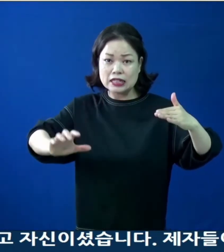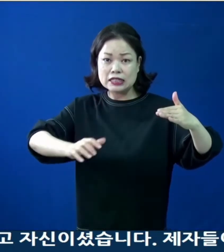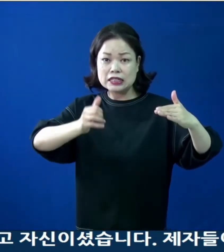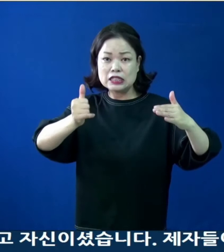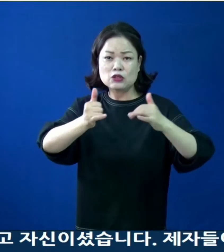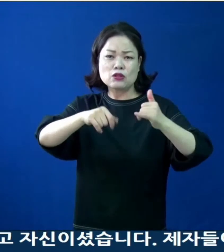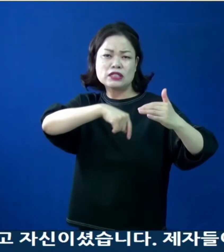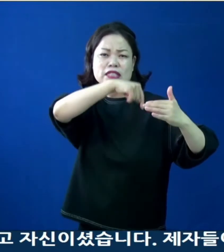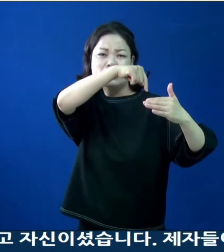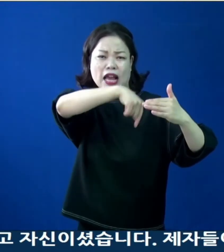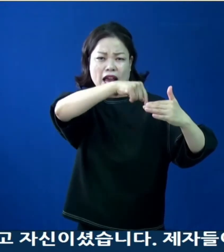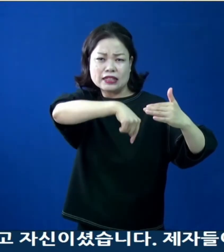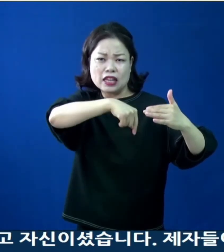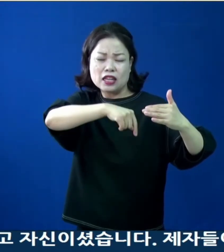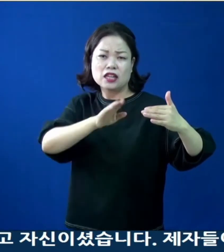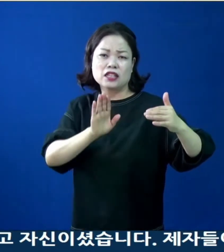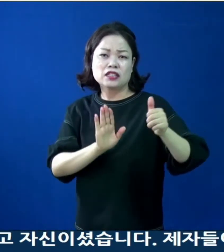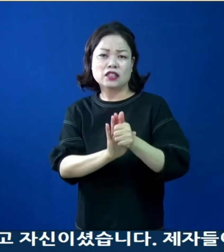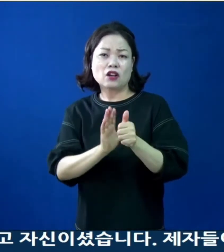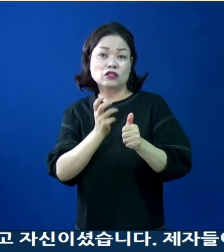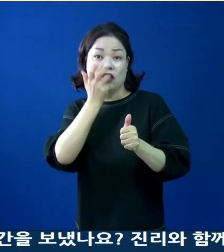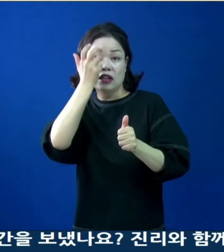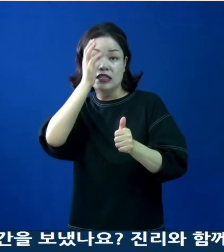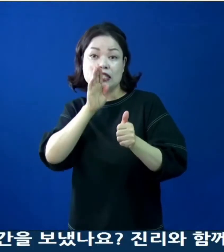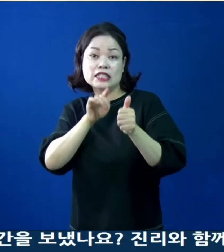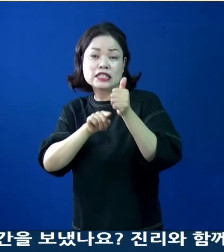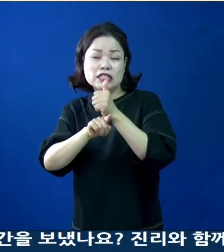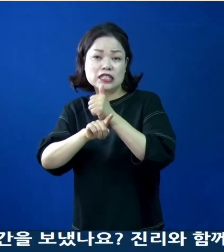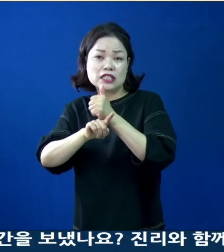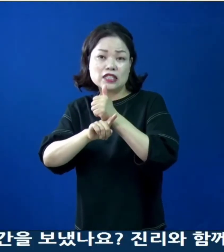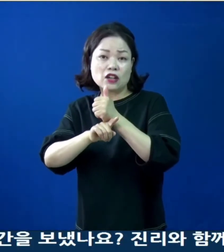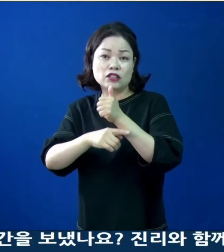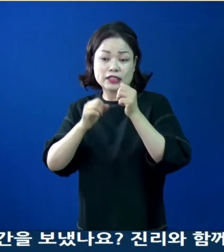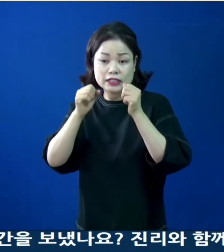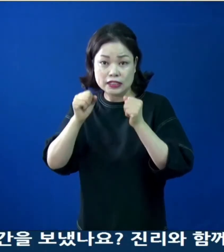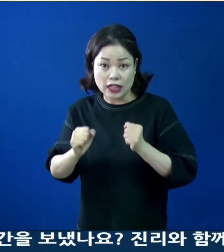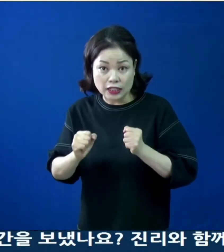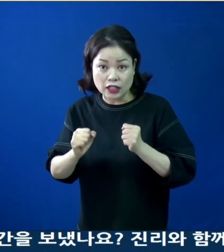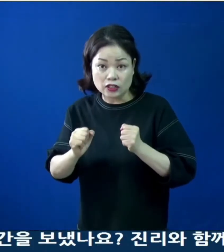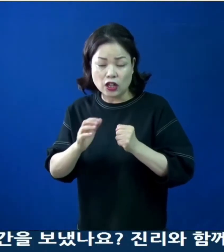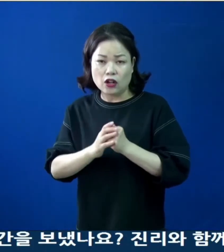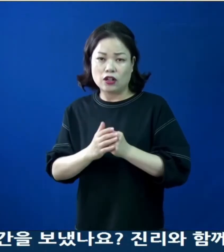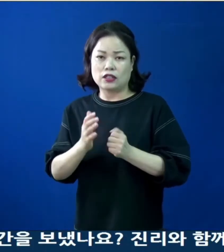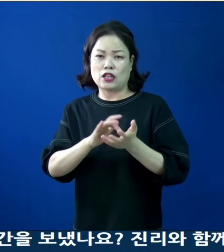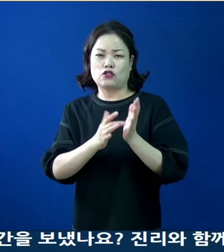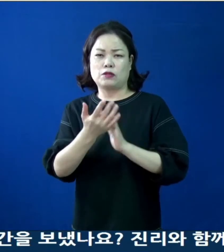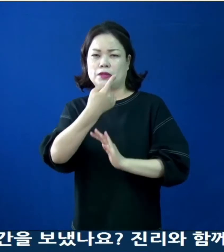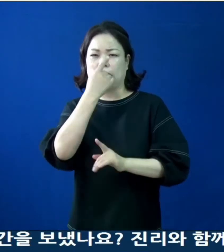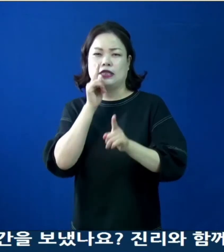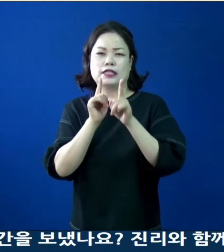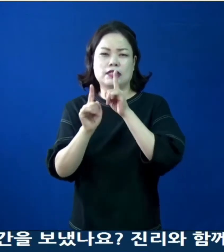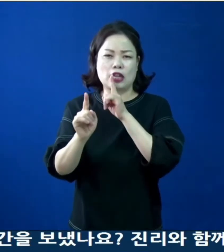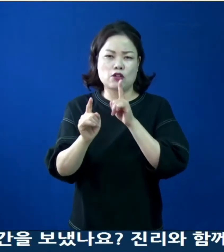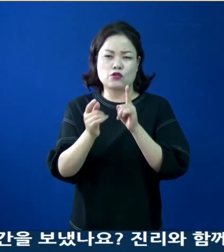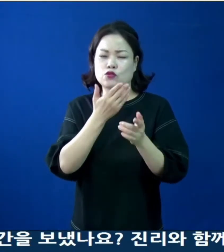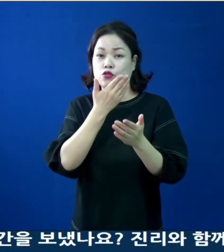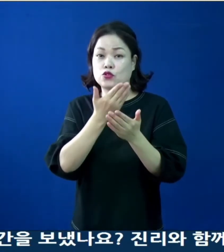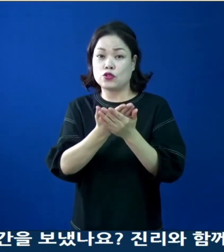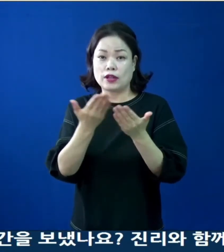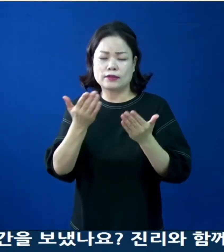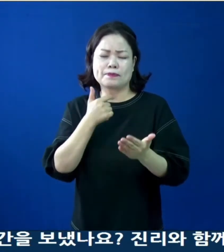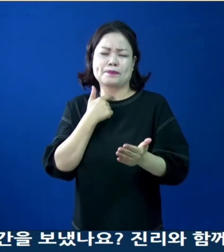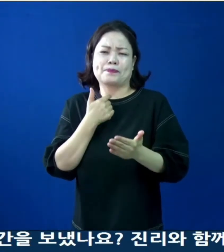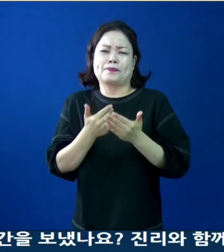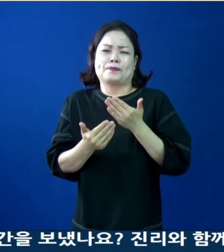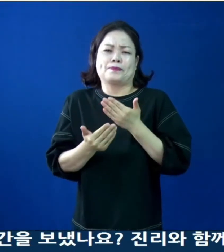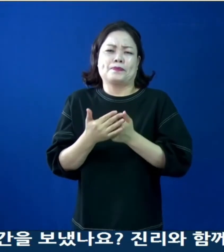안에 또 다른 보혜사 진리의 영을 두셔서 예수 그리스도가 누구이신지 증언케 되는 귀한 역사를 우리가 맛볼